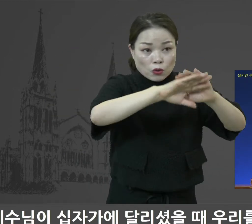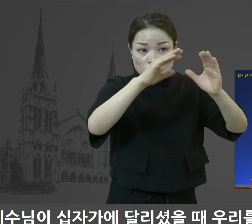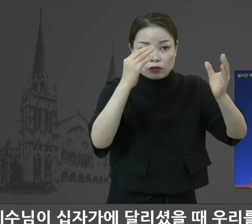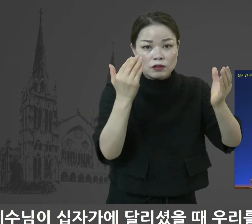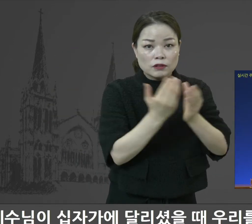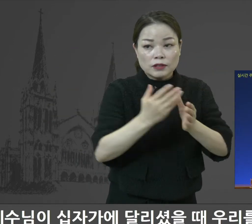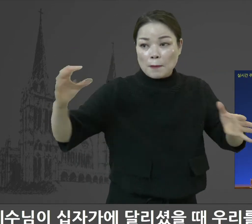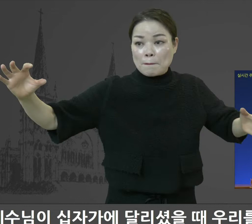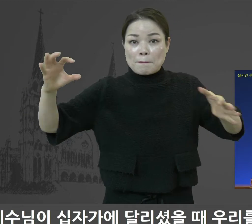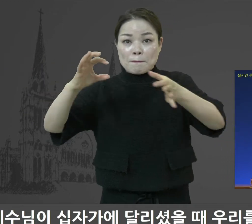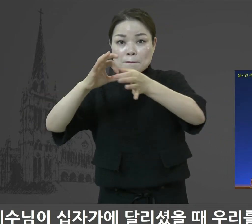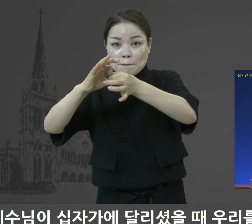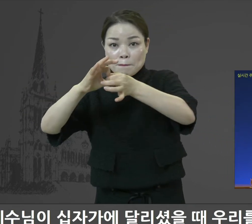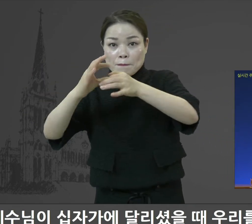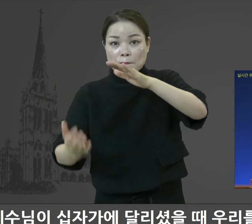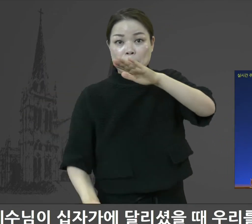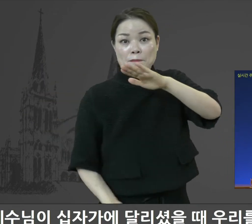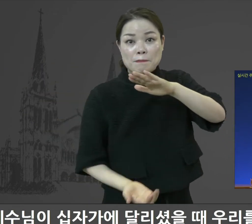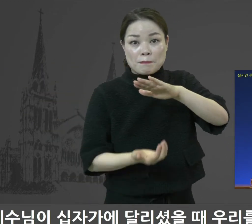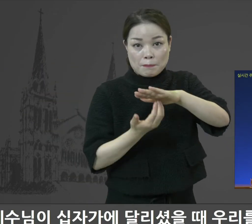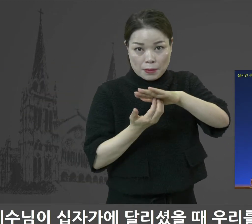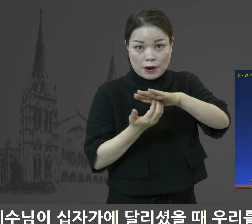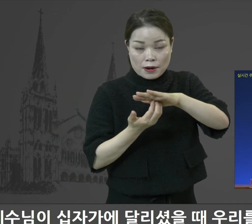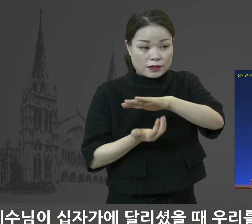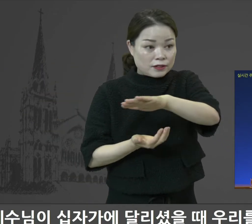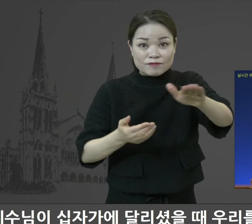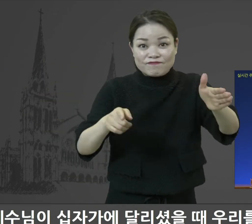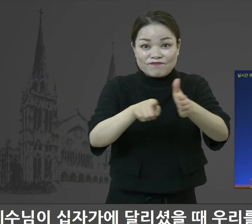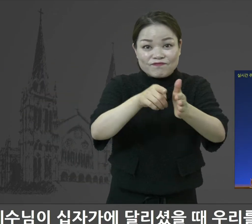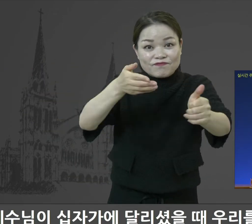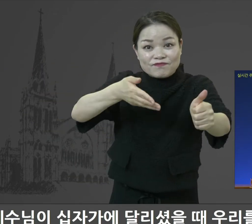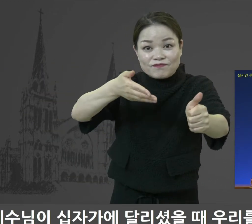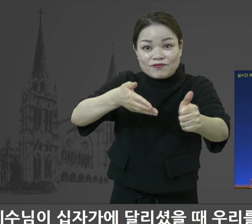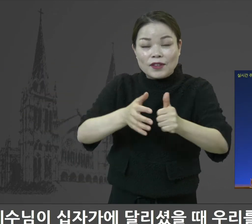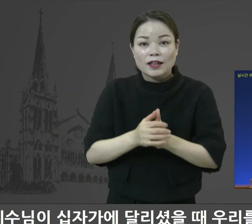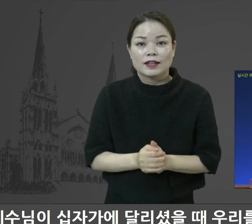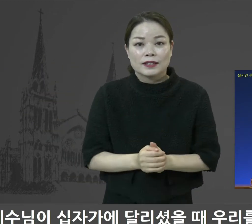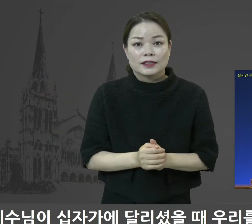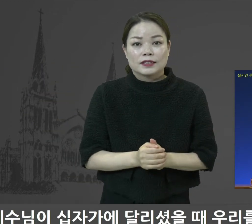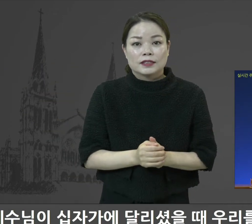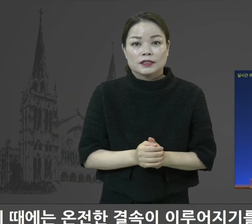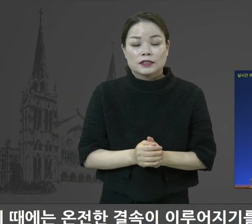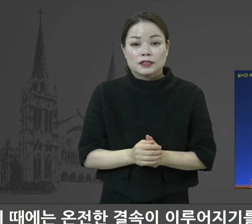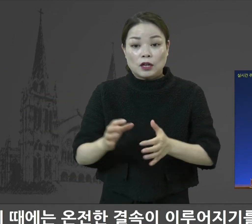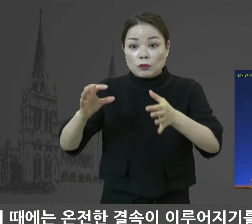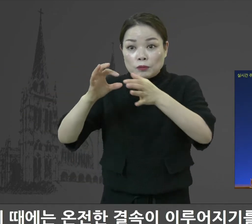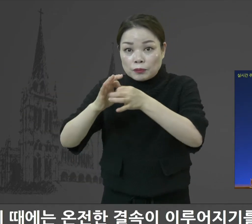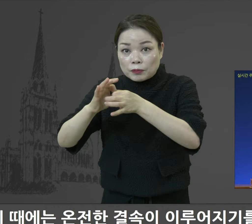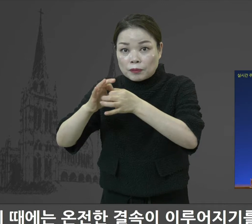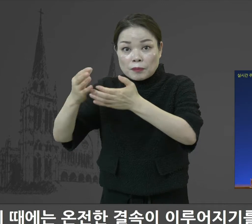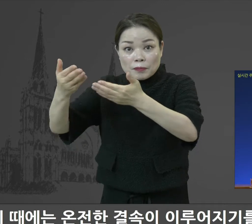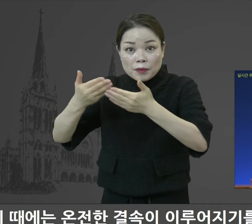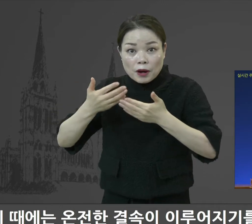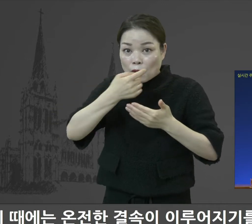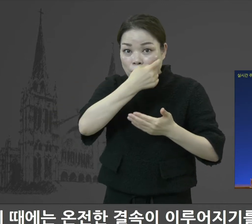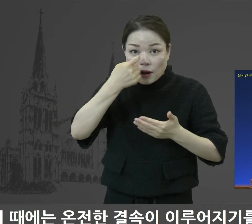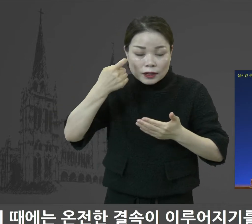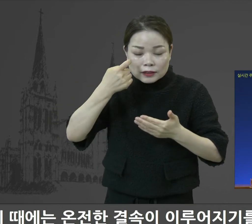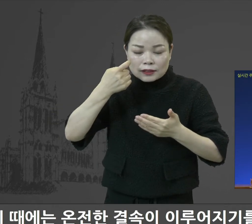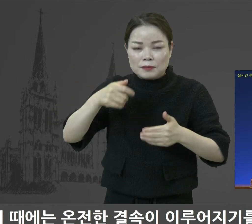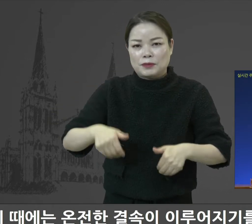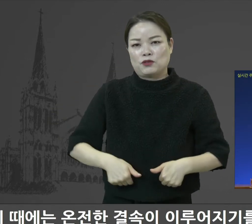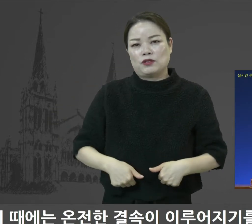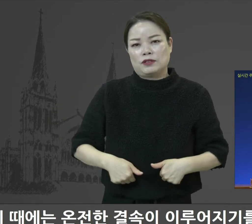결속이 이루어진다. 여러분 믿으시기 바랍니다. 그 결속을 여러분이 받으신 것 확인하셔야